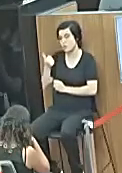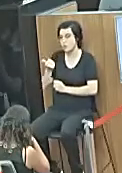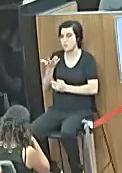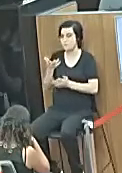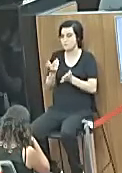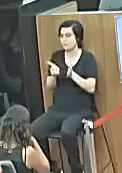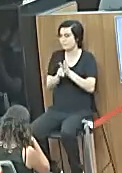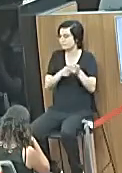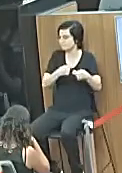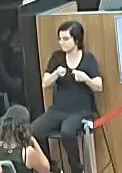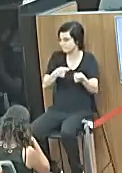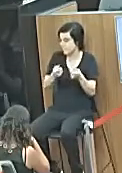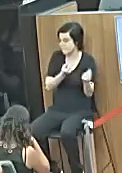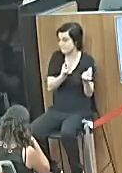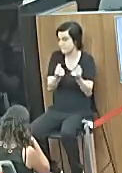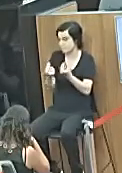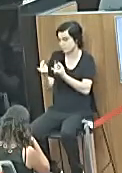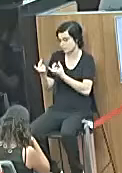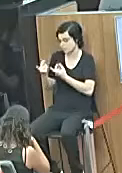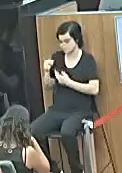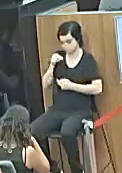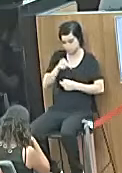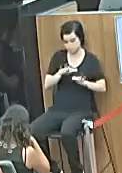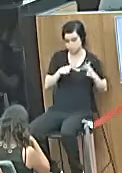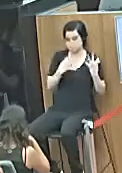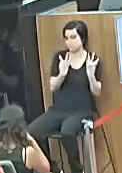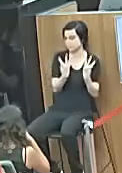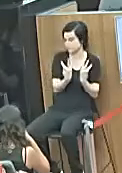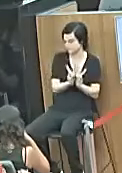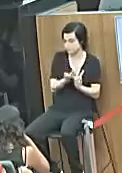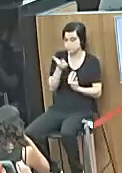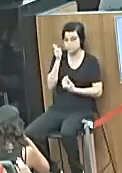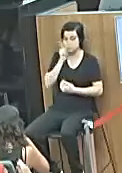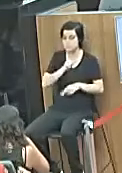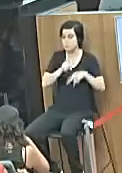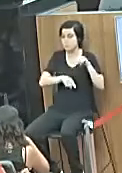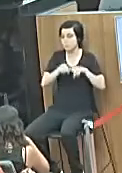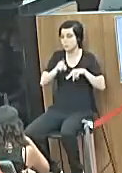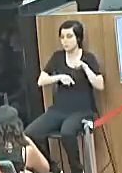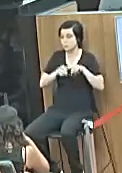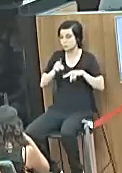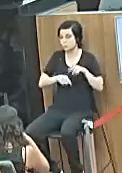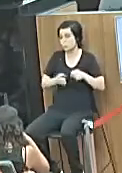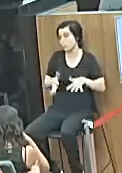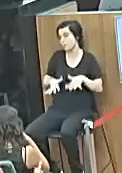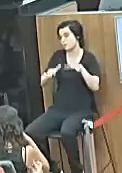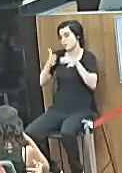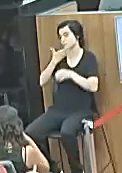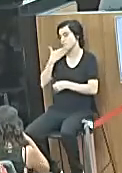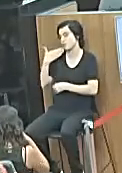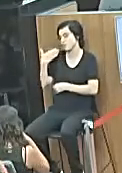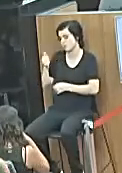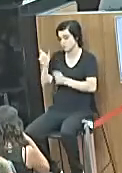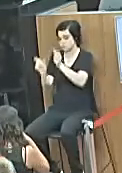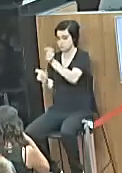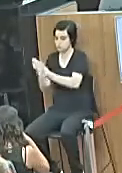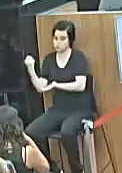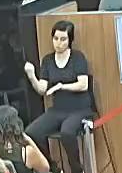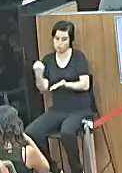de produtos da agricultura familiar e fornecer produtos de qualidade consumidor